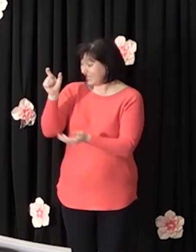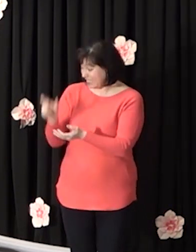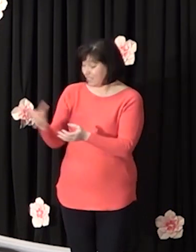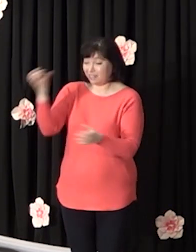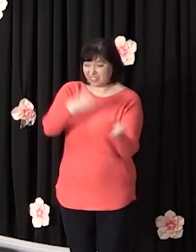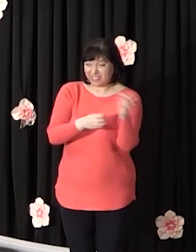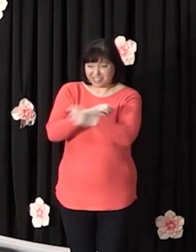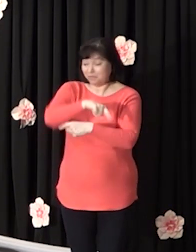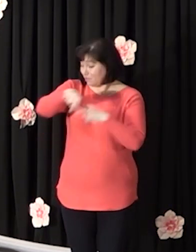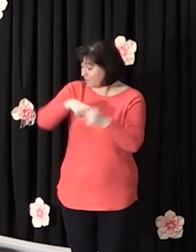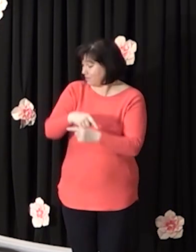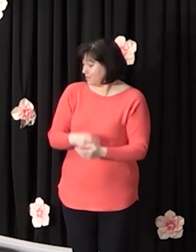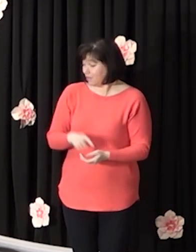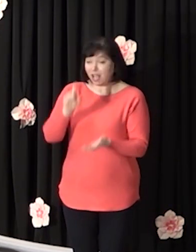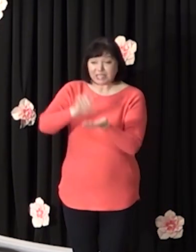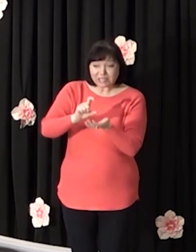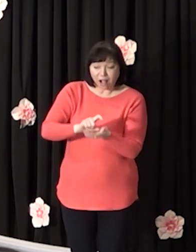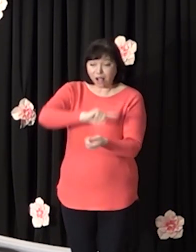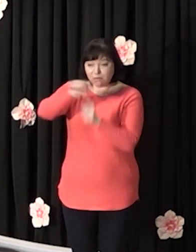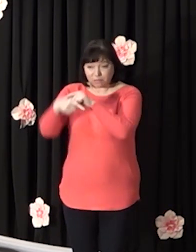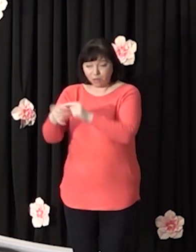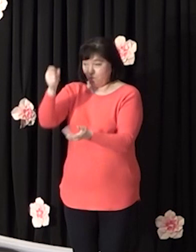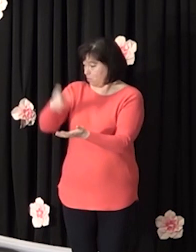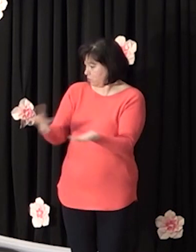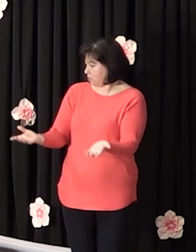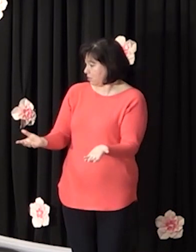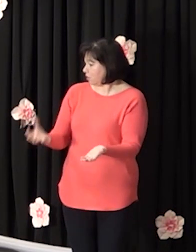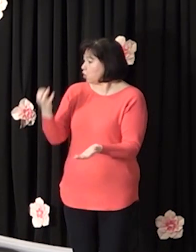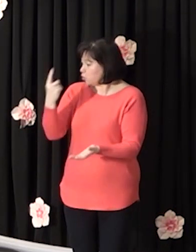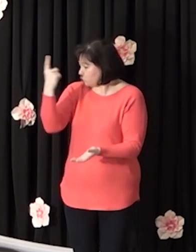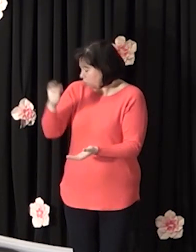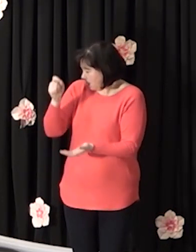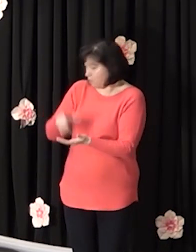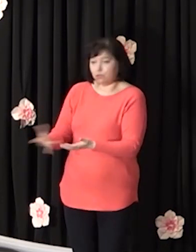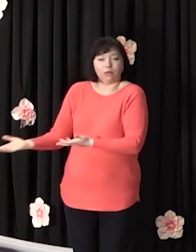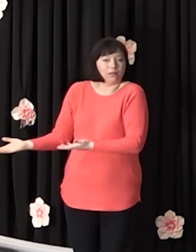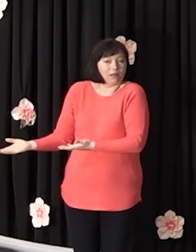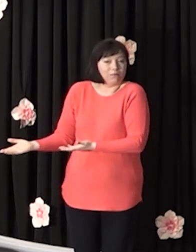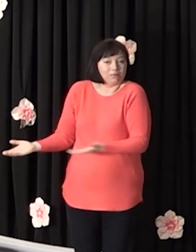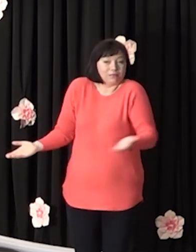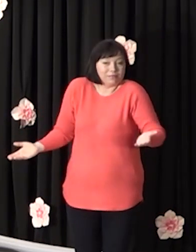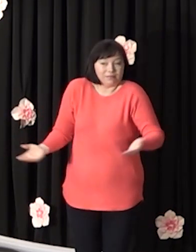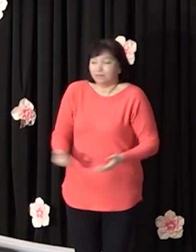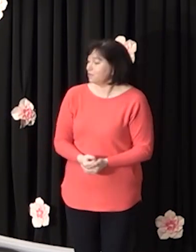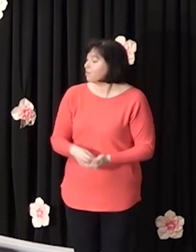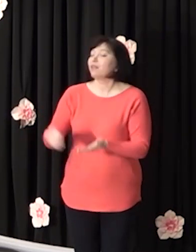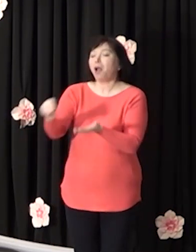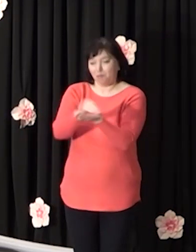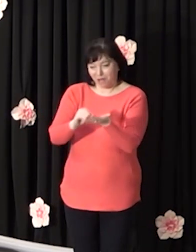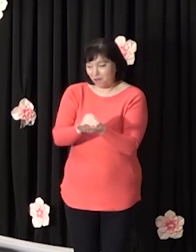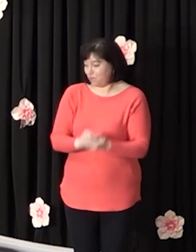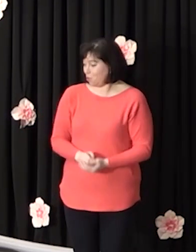повторяется в бутылку, бутылка превращается в стаканчик, делаю магический жест, и здесь появляется еще одна бутылочка. Я повторю этот